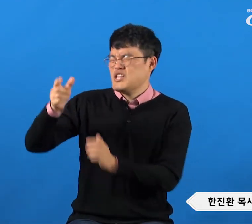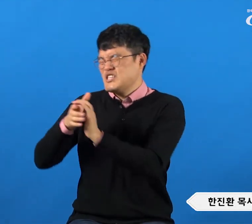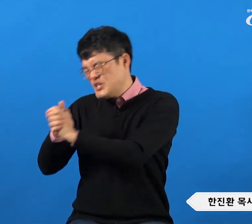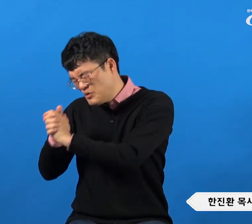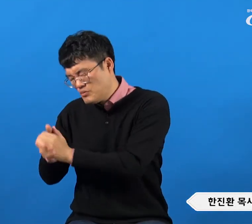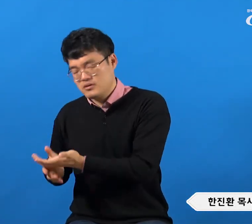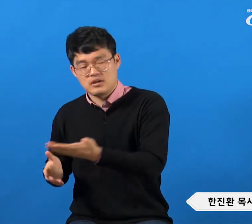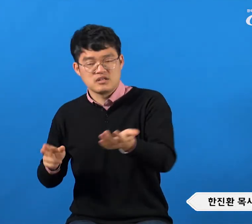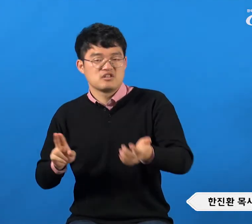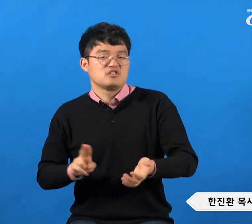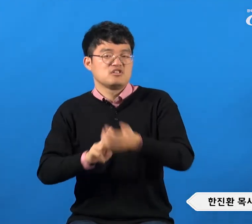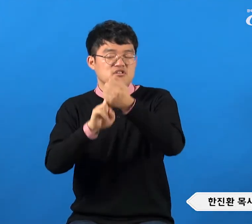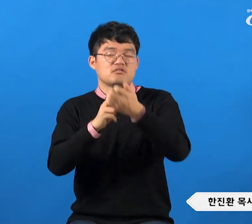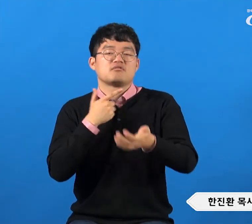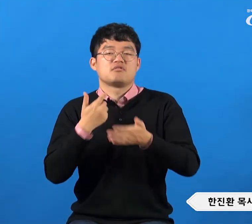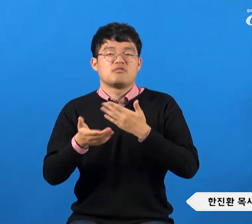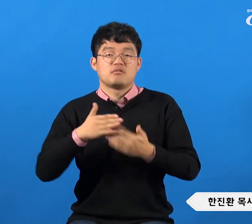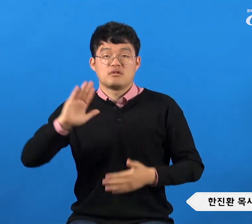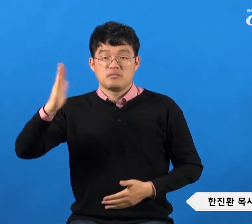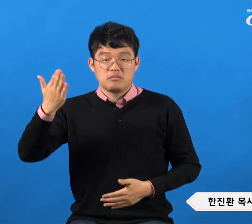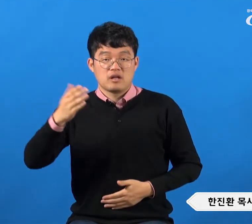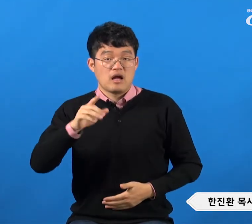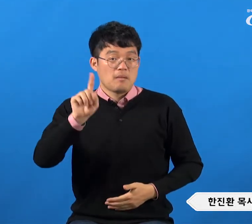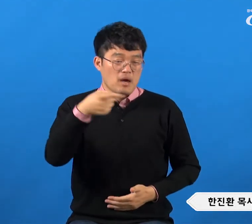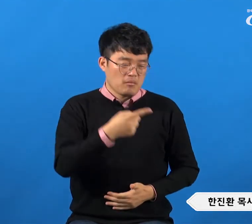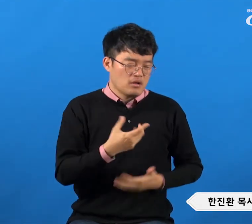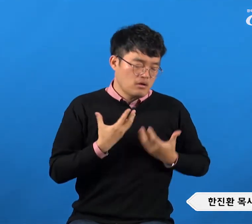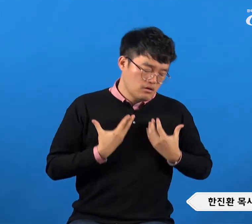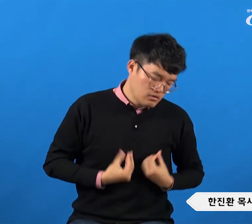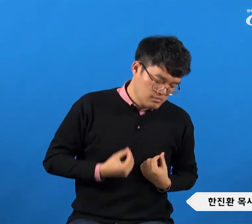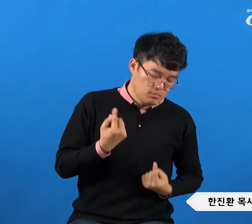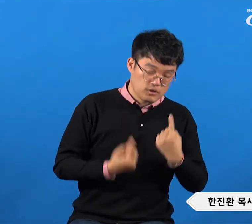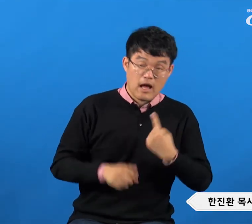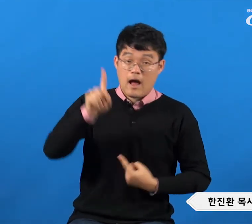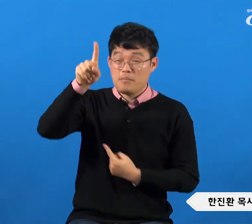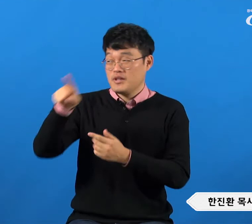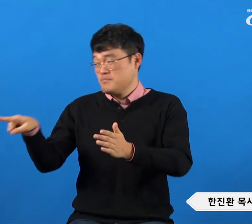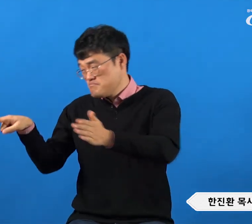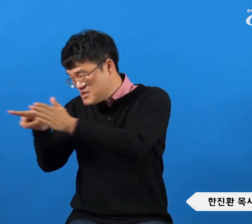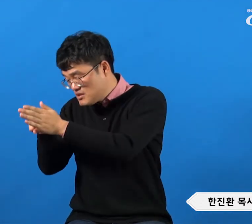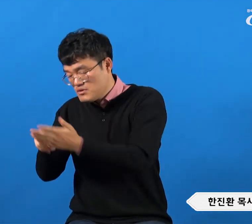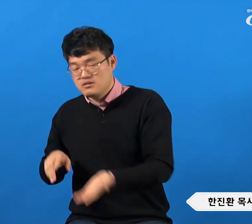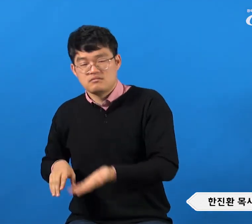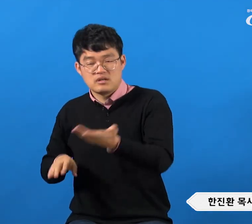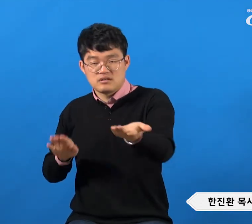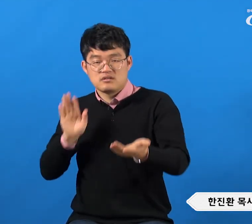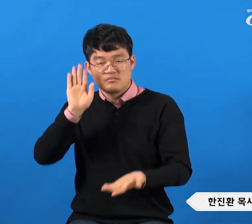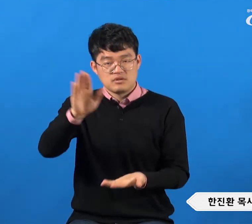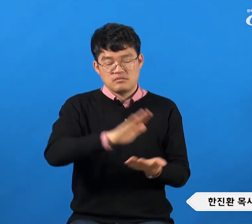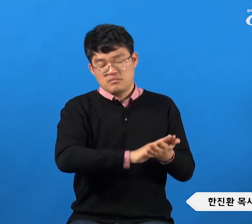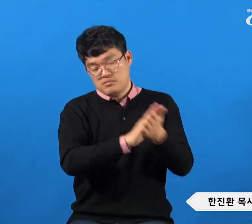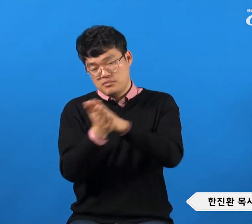줄 것입니다. 100번의 절망보다 한 번의 믿음이 당신의 운명을 바꾸어 줄 것입니다.